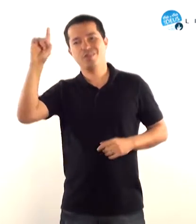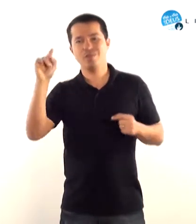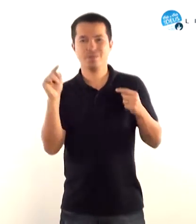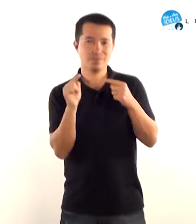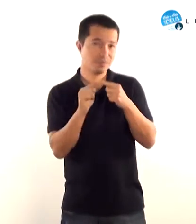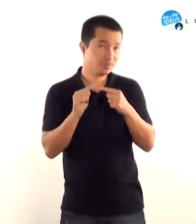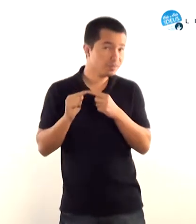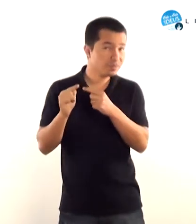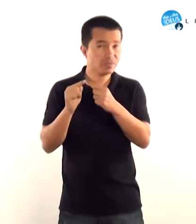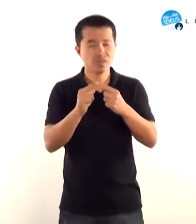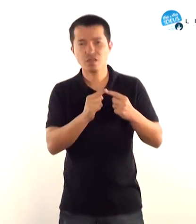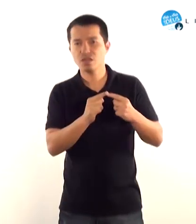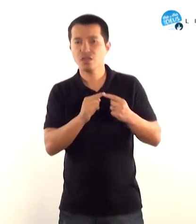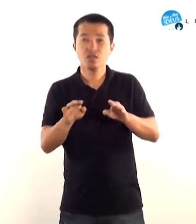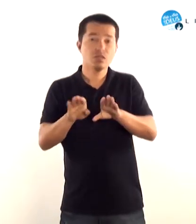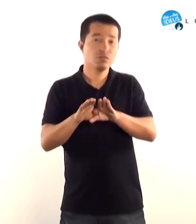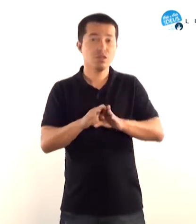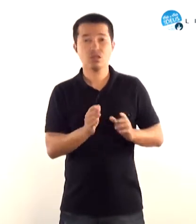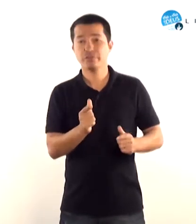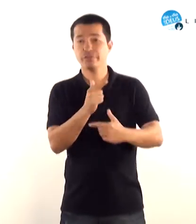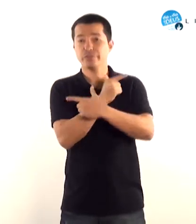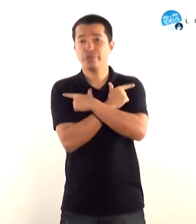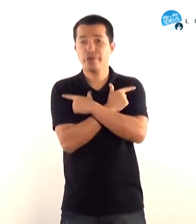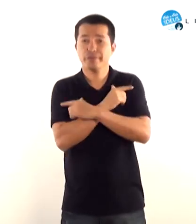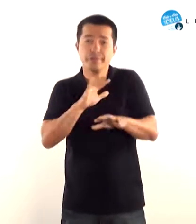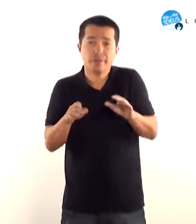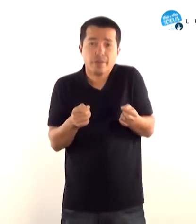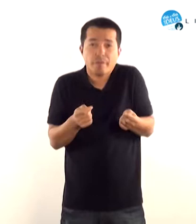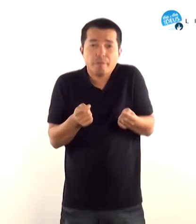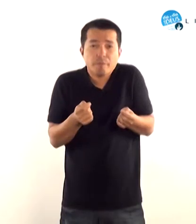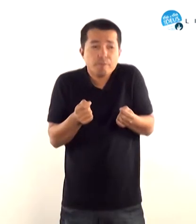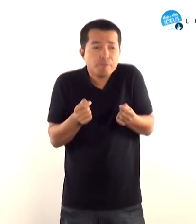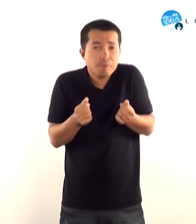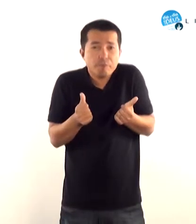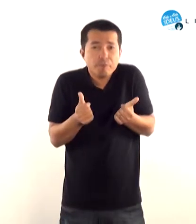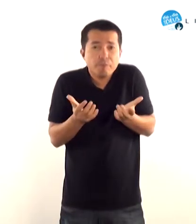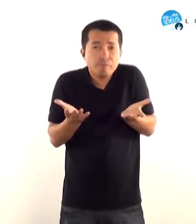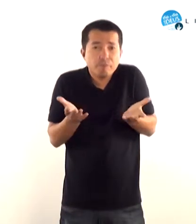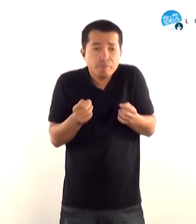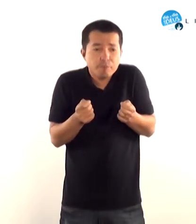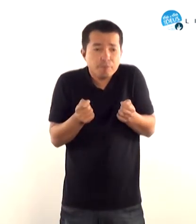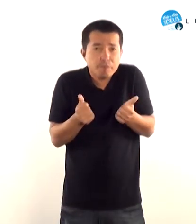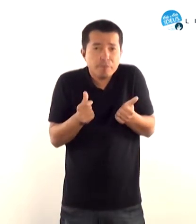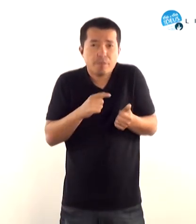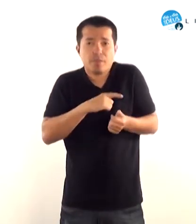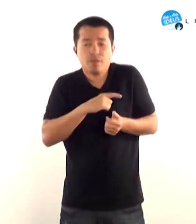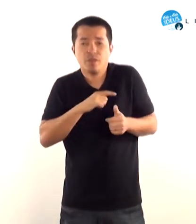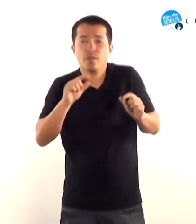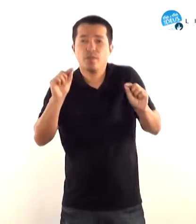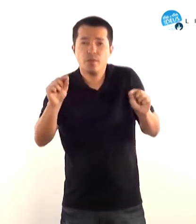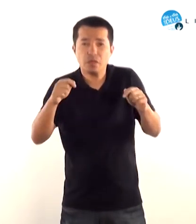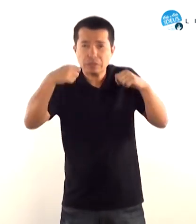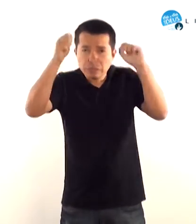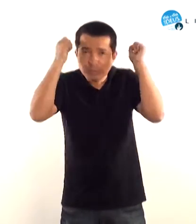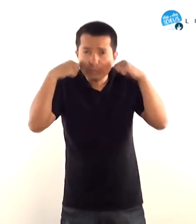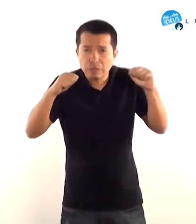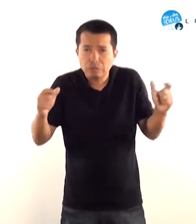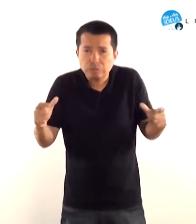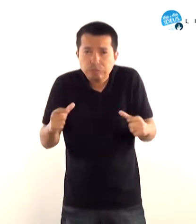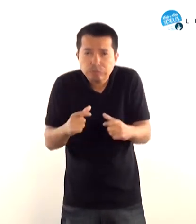tinha só, quem sabe, alguns animaizinhos e algum tipo de carruagem ou carro para